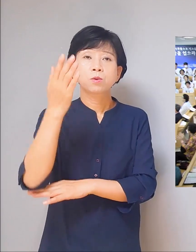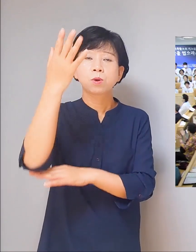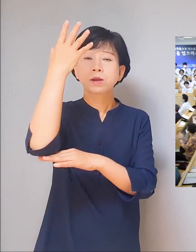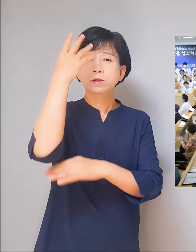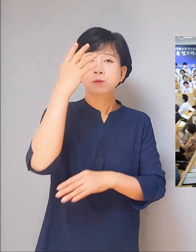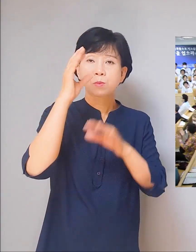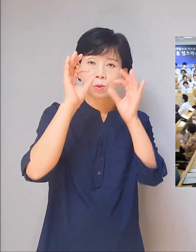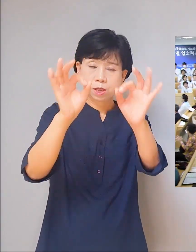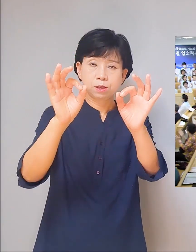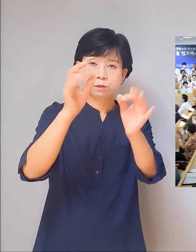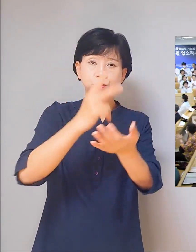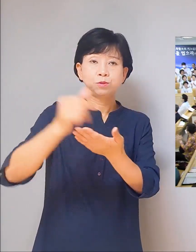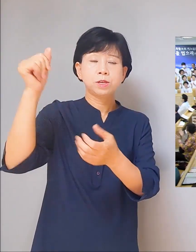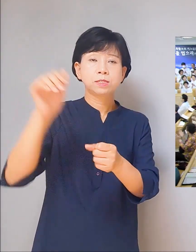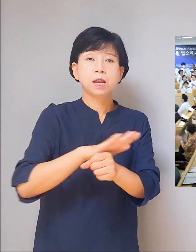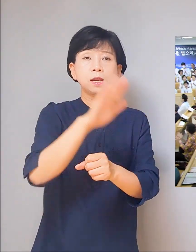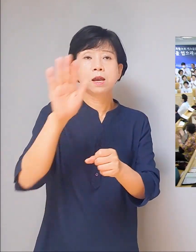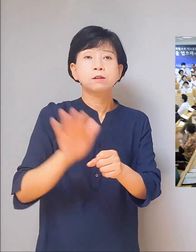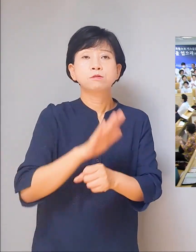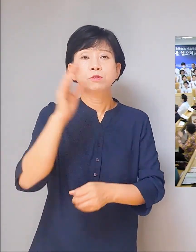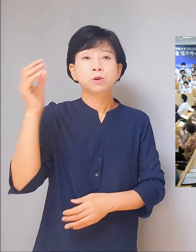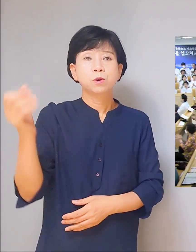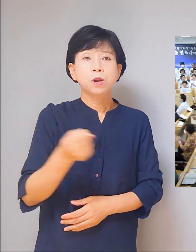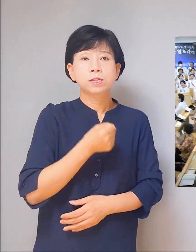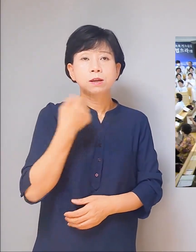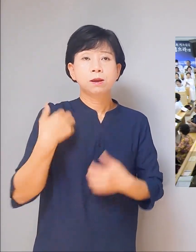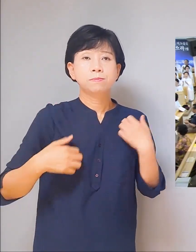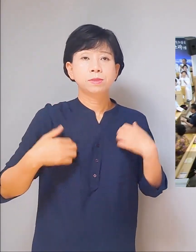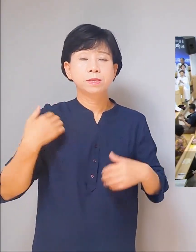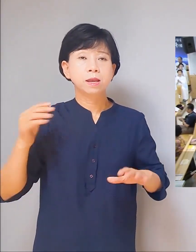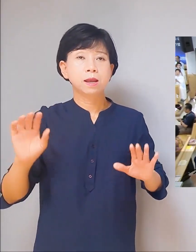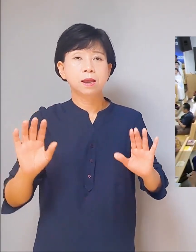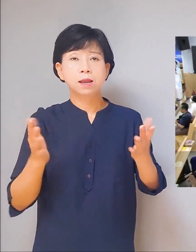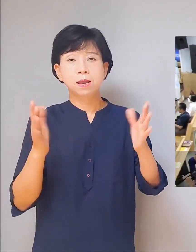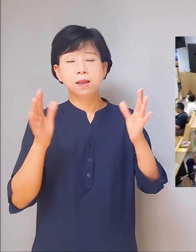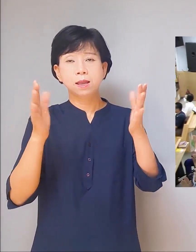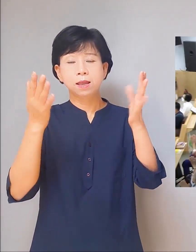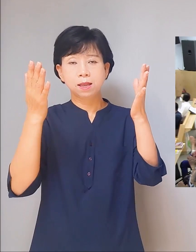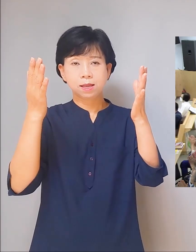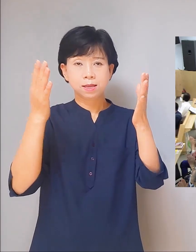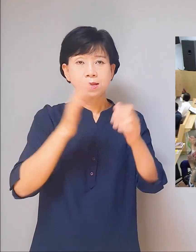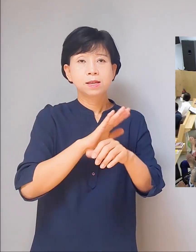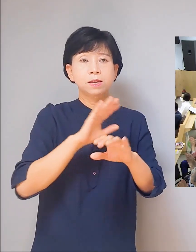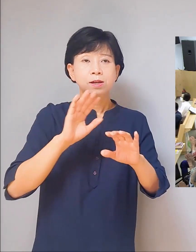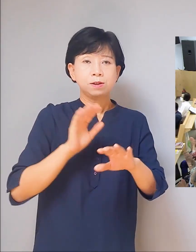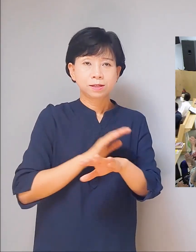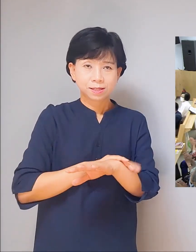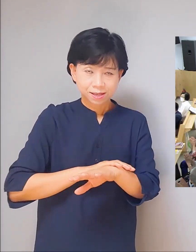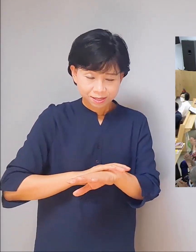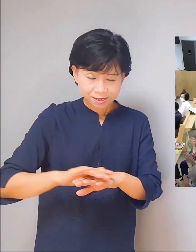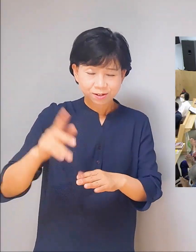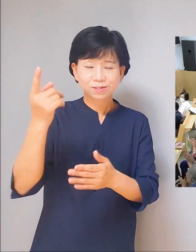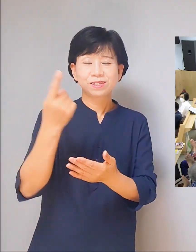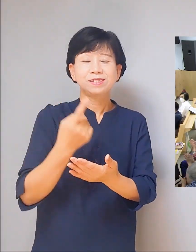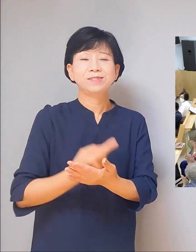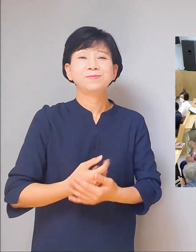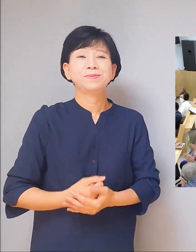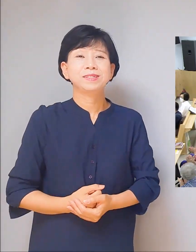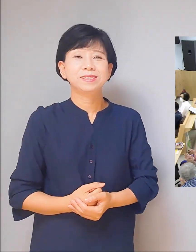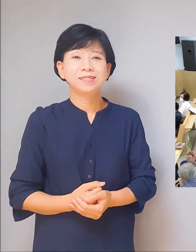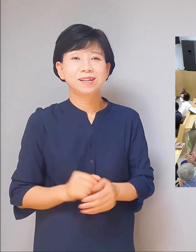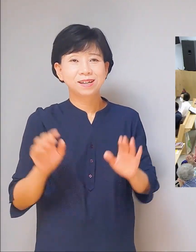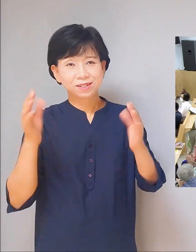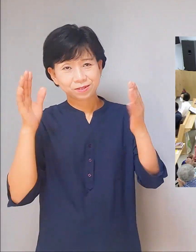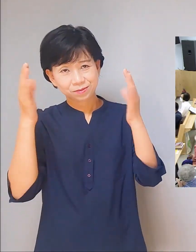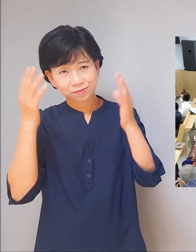주의 영광을 보내 주의 사랑으로 환영합니다. 네, 환영합니다.